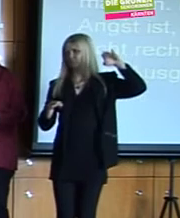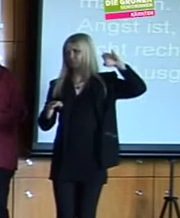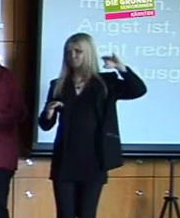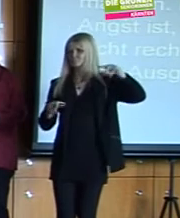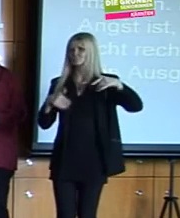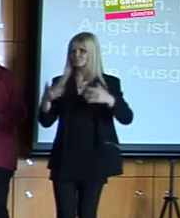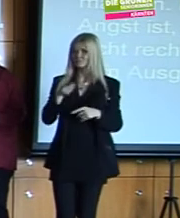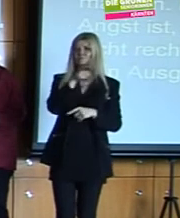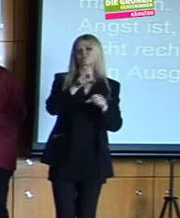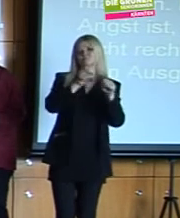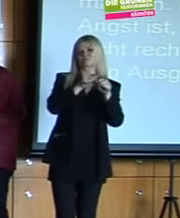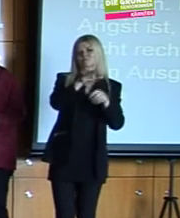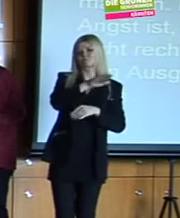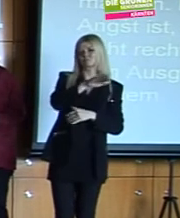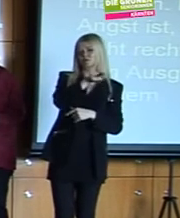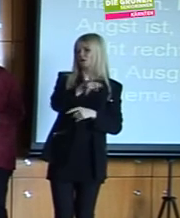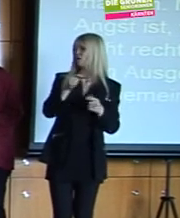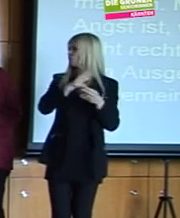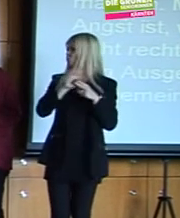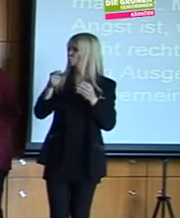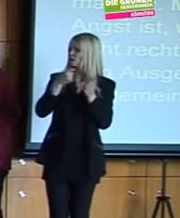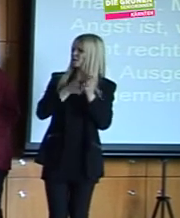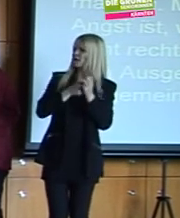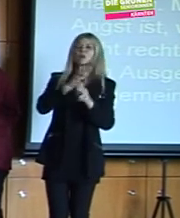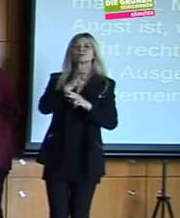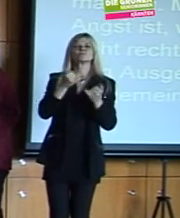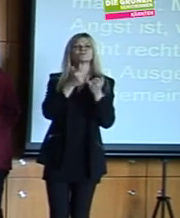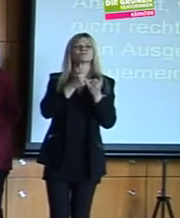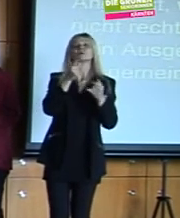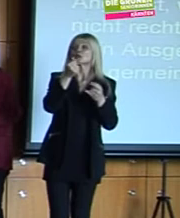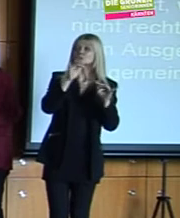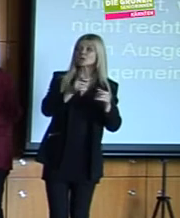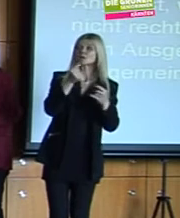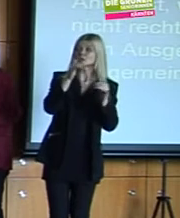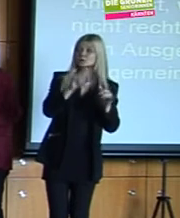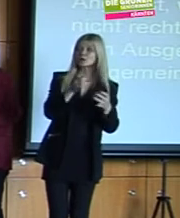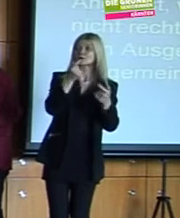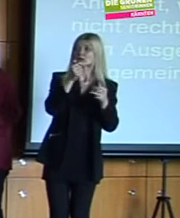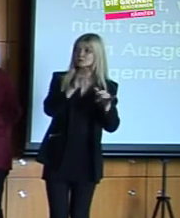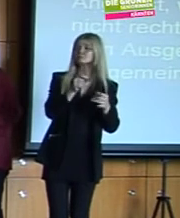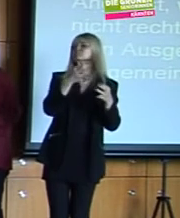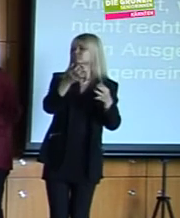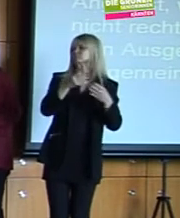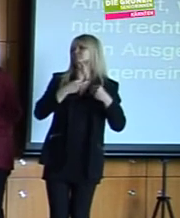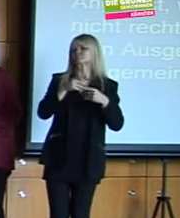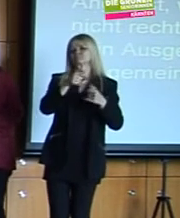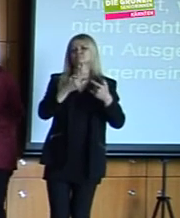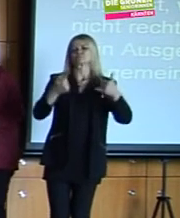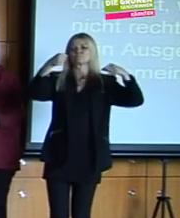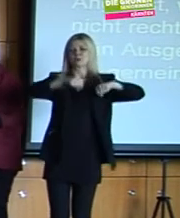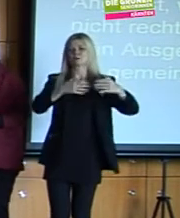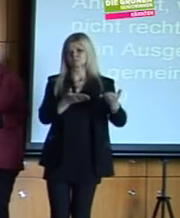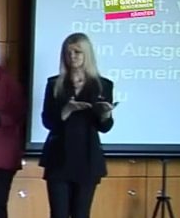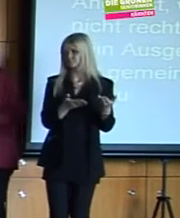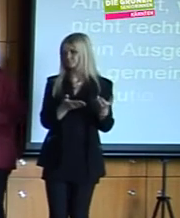dem Bereich ausschließlich Geld bzw. die Verfügbarkeit über Geld regiert. Und daher komme ich zu meinem Fazit